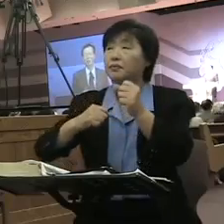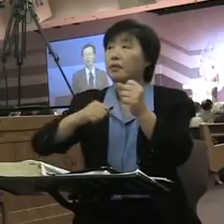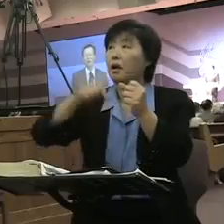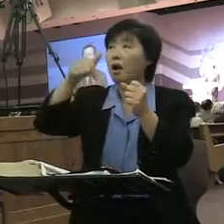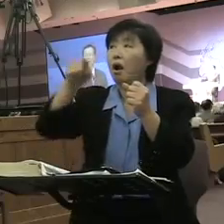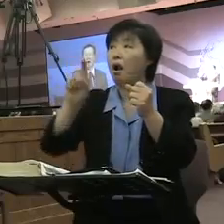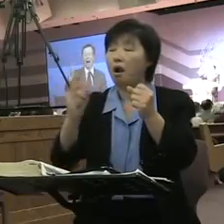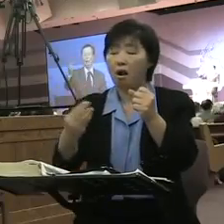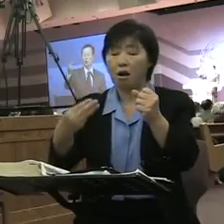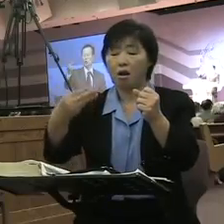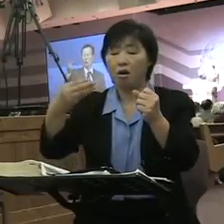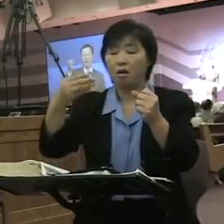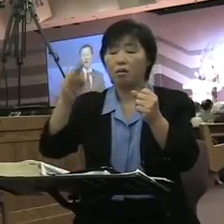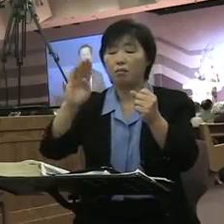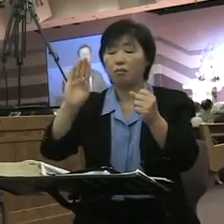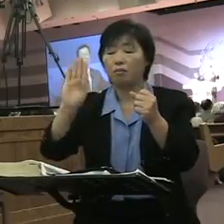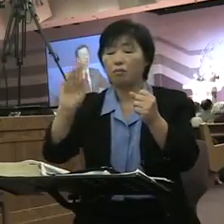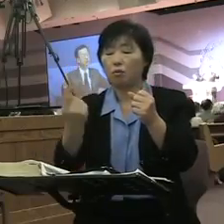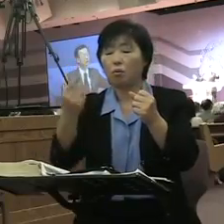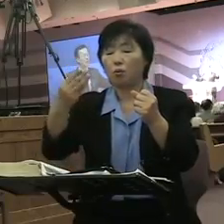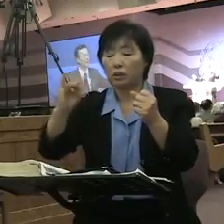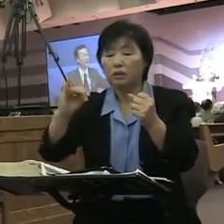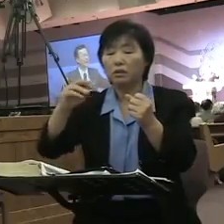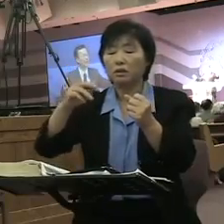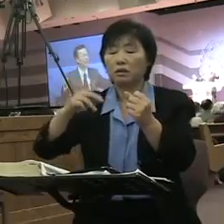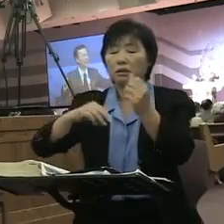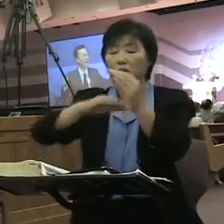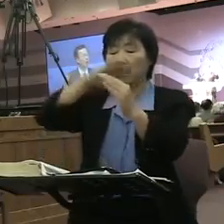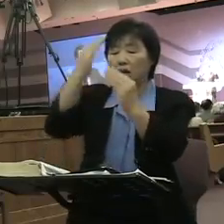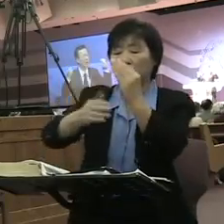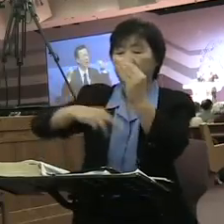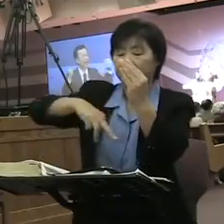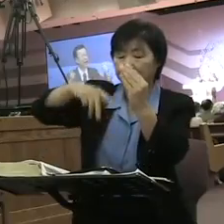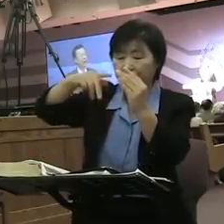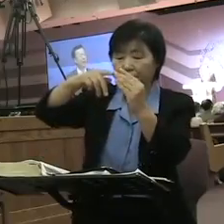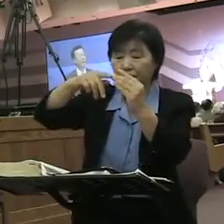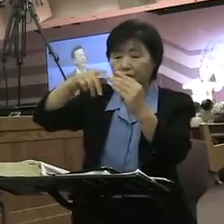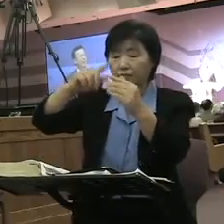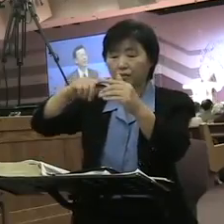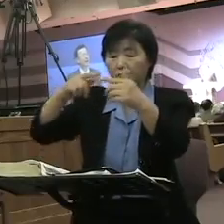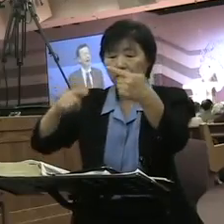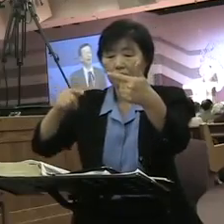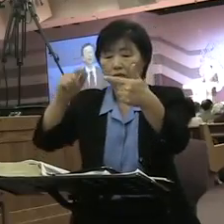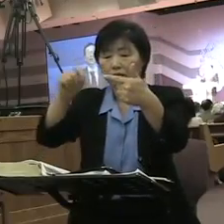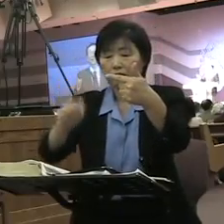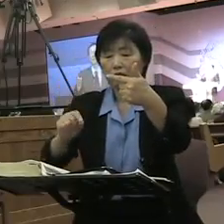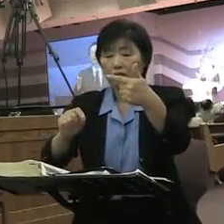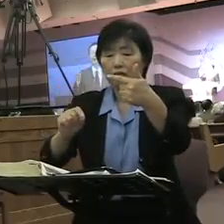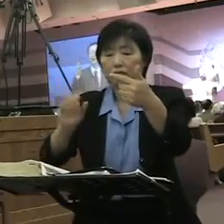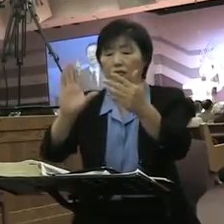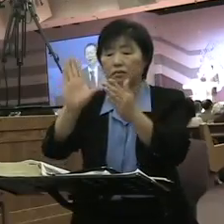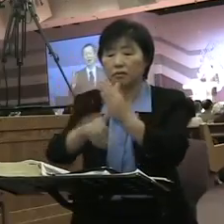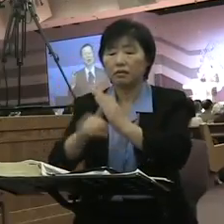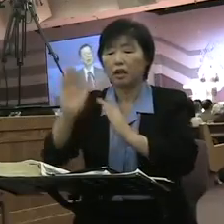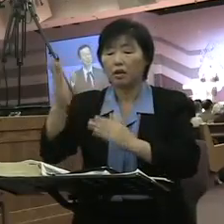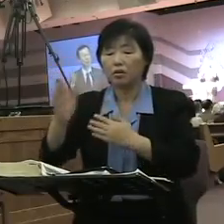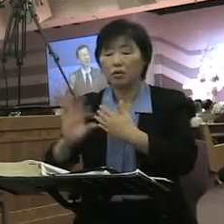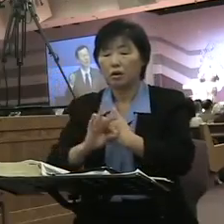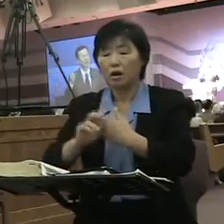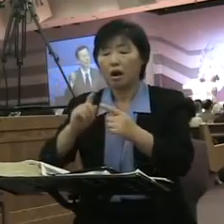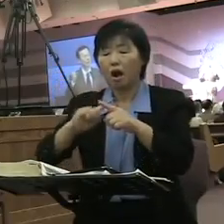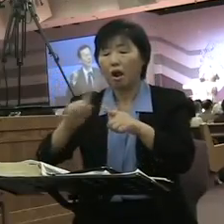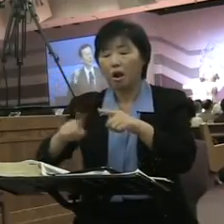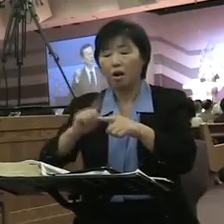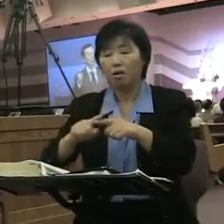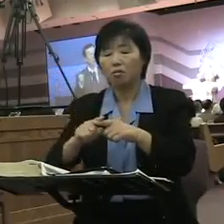6절의 말씀을 보면 아버지 손에 칼과 불이 있습니다. 언젠가 때가 되면은 아버지 하나님 손에 칼과